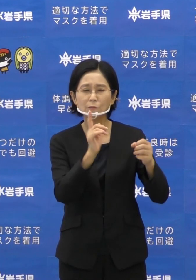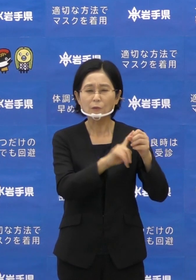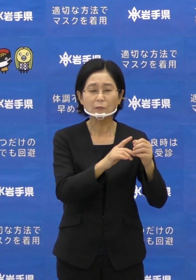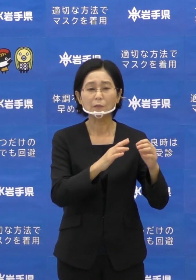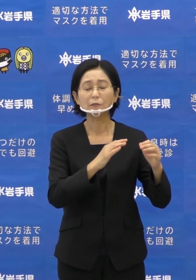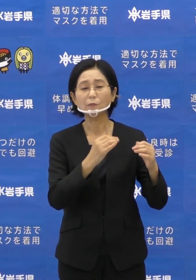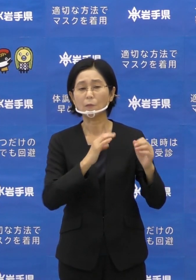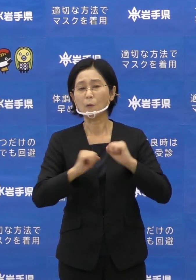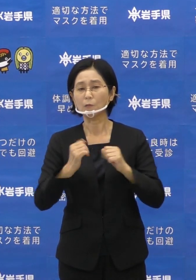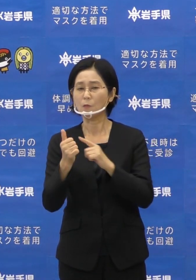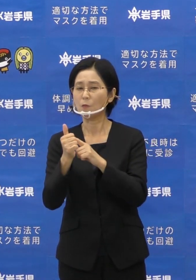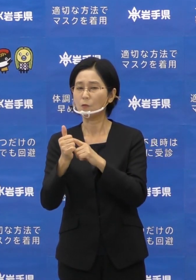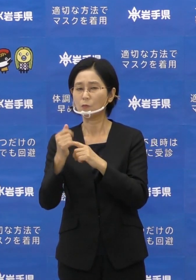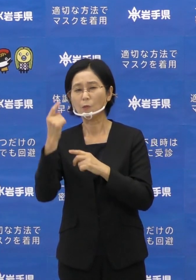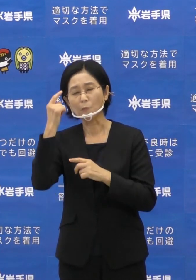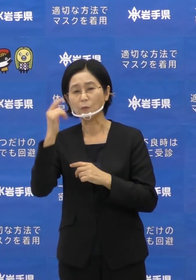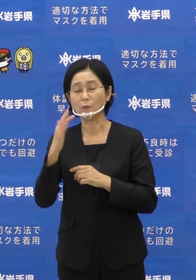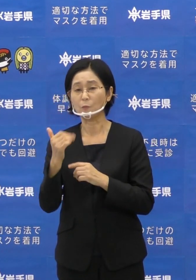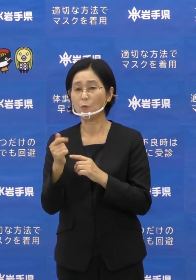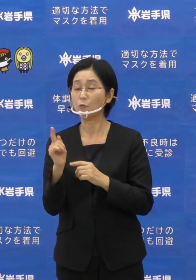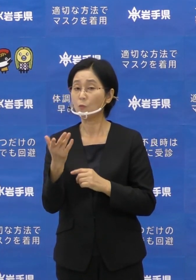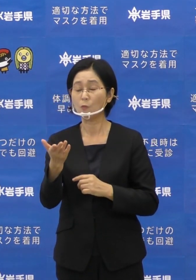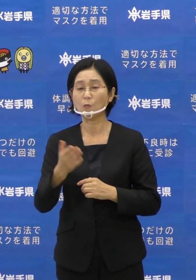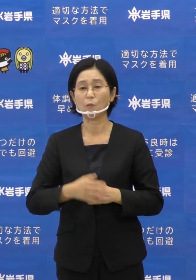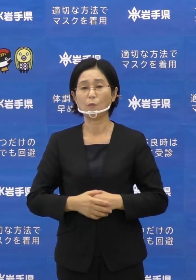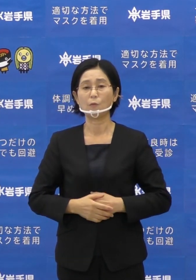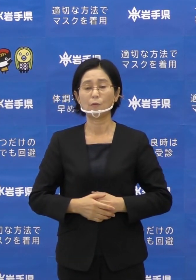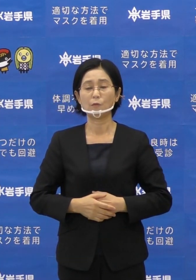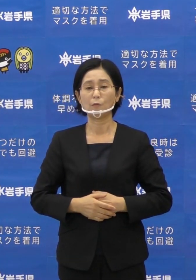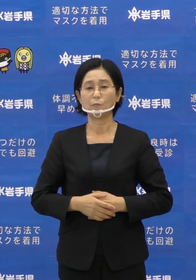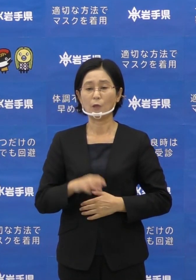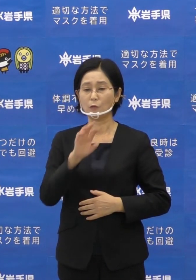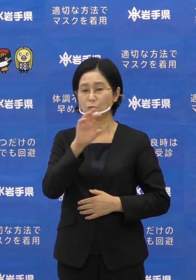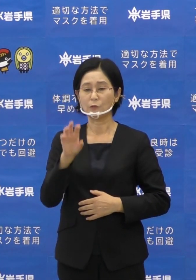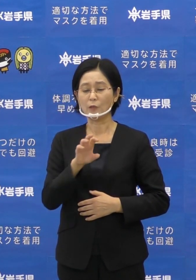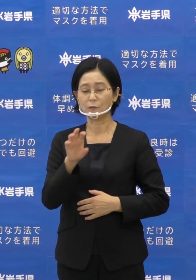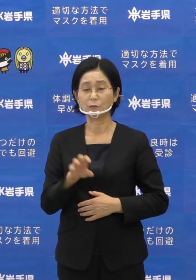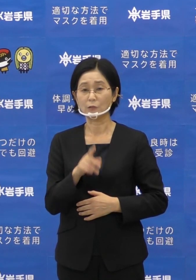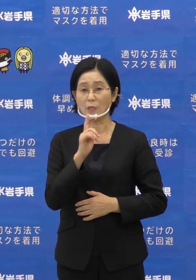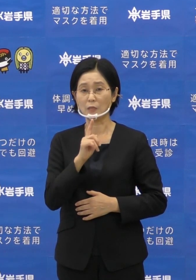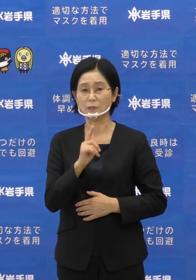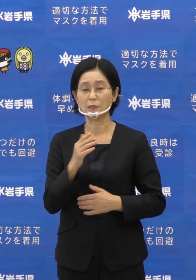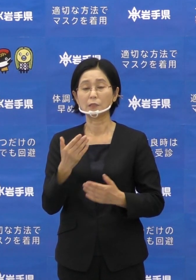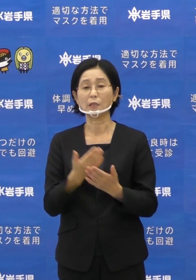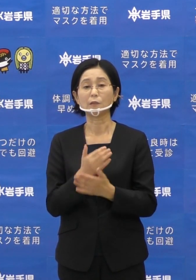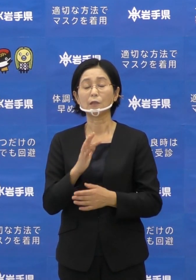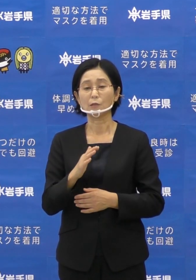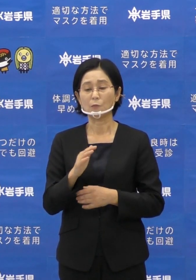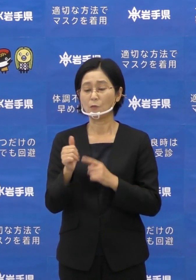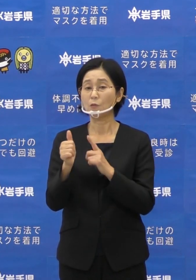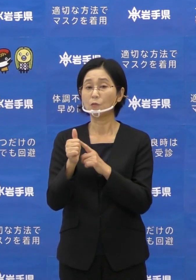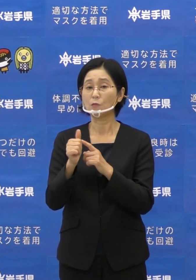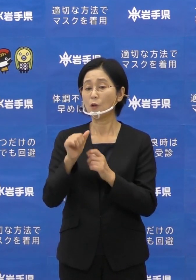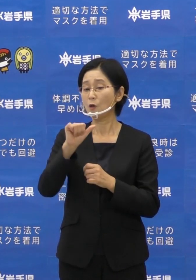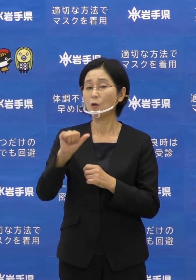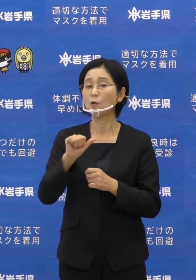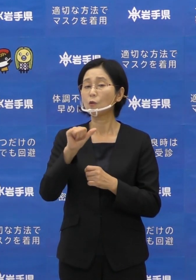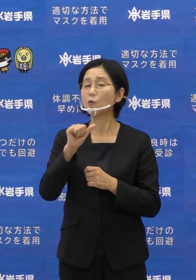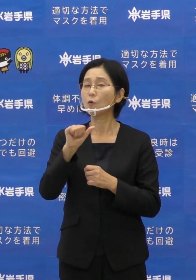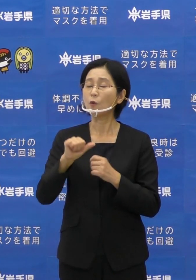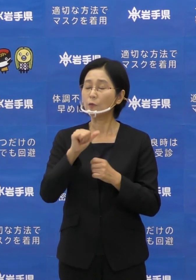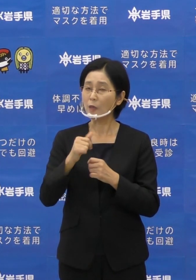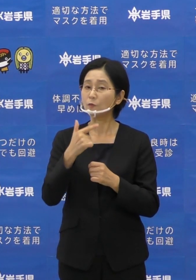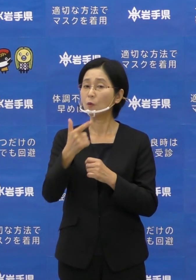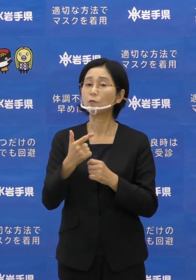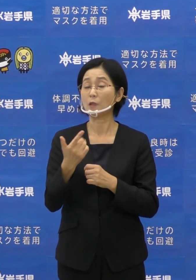由は何かあるんでしょうか。 繰り返しになるかもしれませんが、 5、6年前から始まっている岩